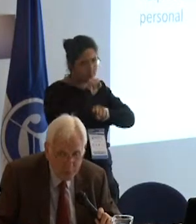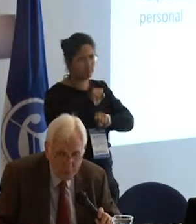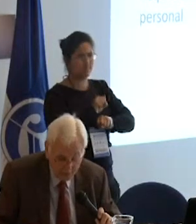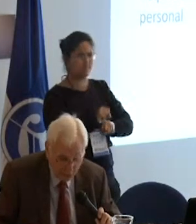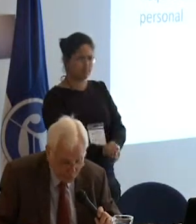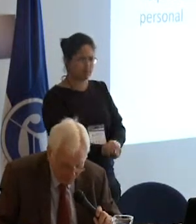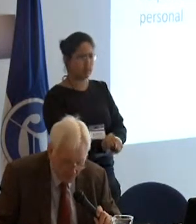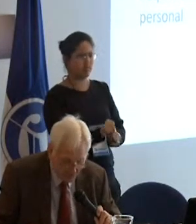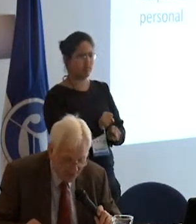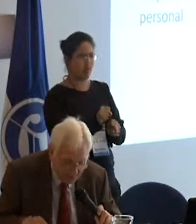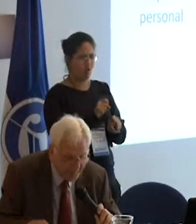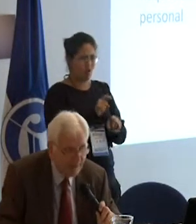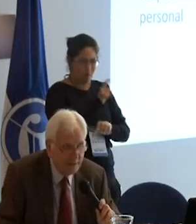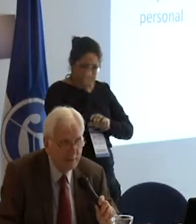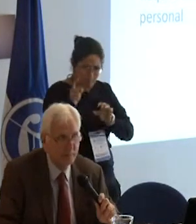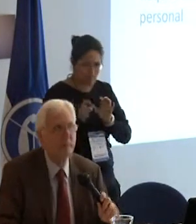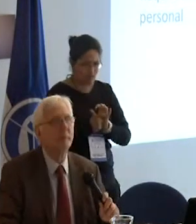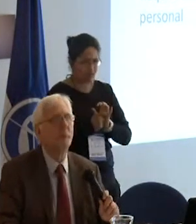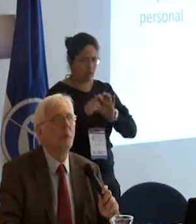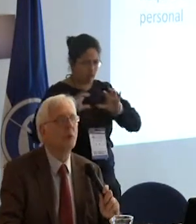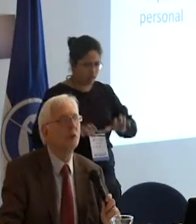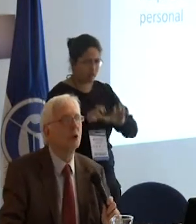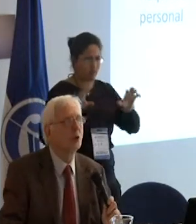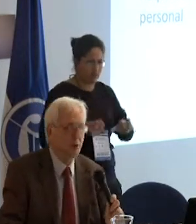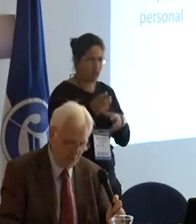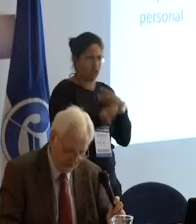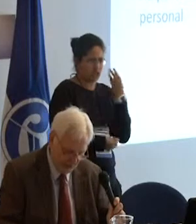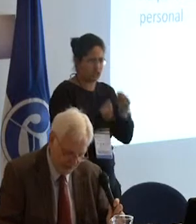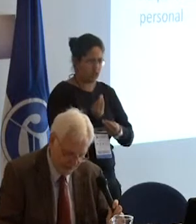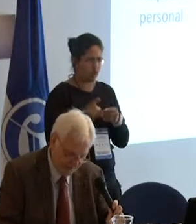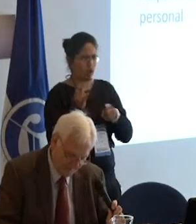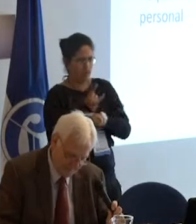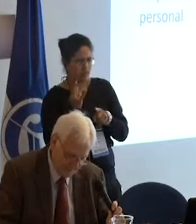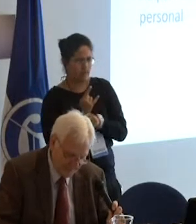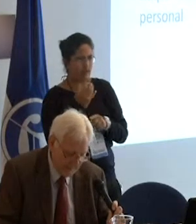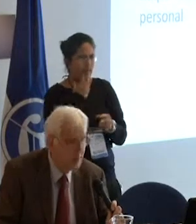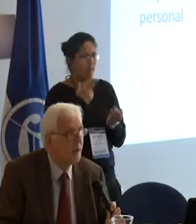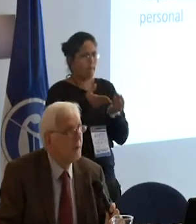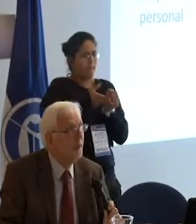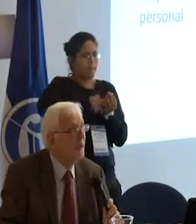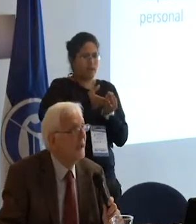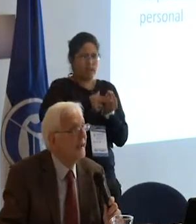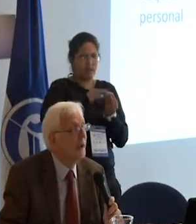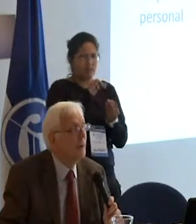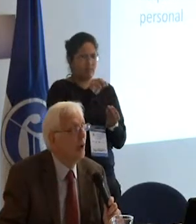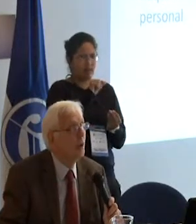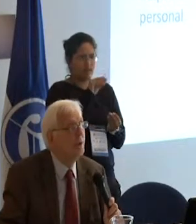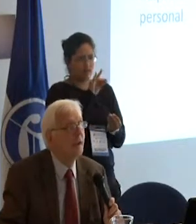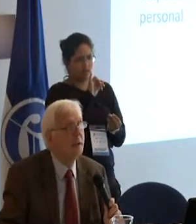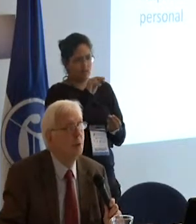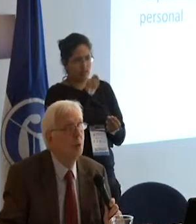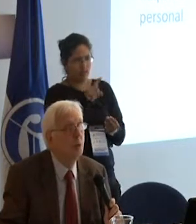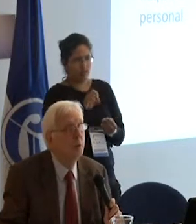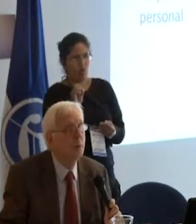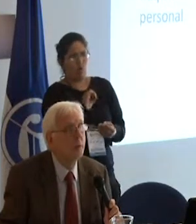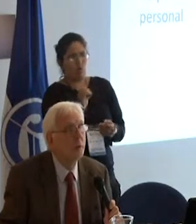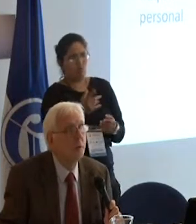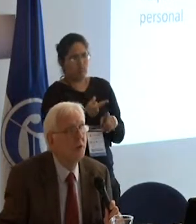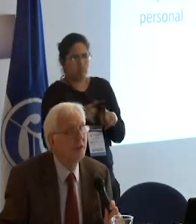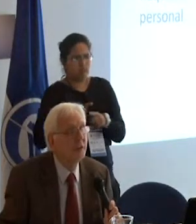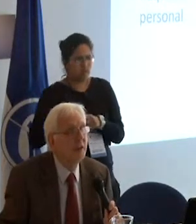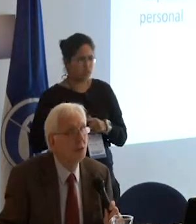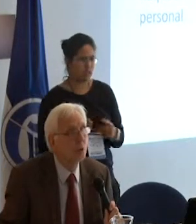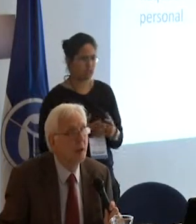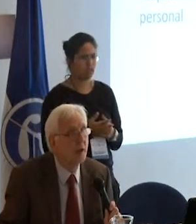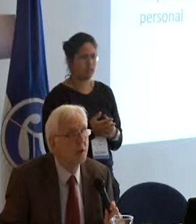¿Serán capaces de realizar todas las actividades, operar las máquinas que vamos a utilizar, por ejemplo, los equipos? Pero también hay